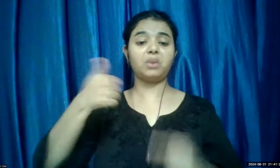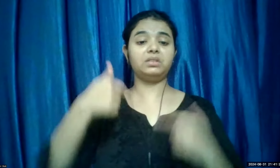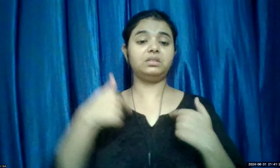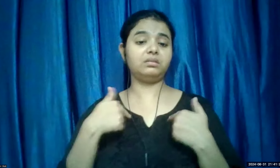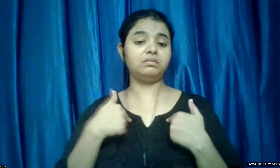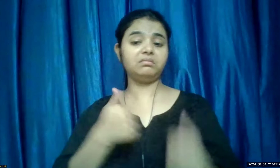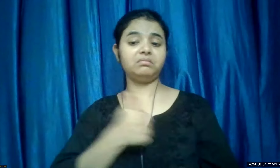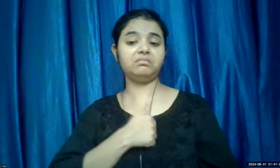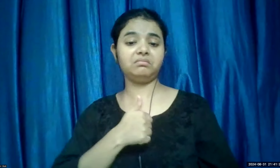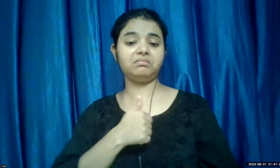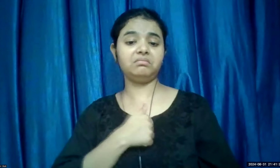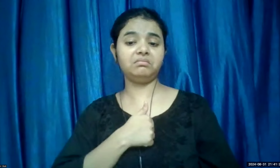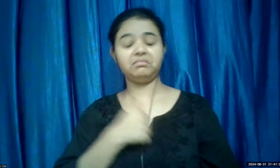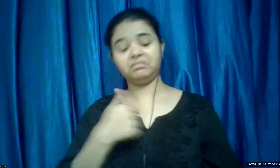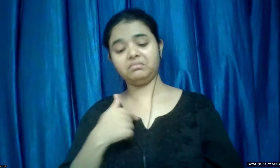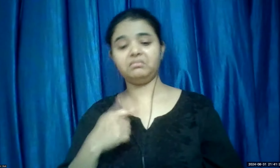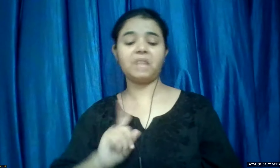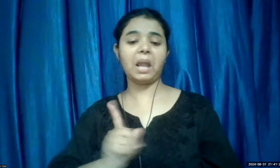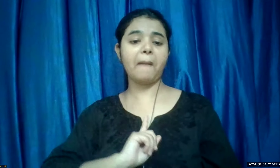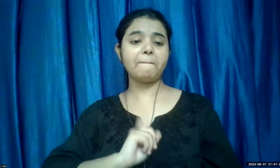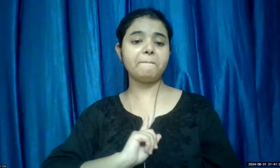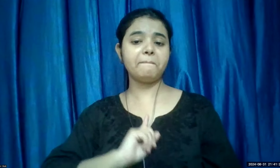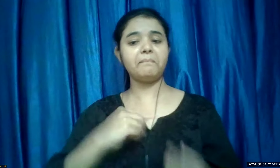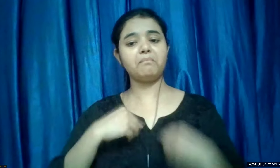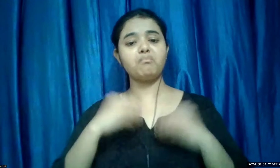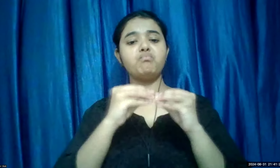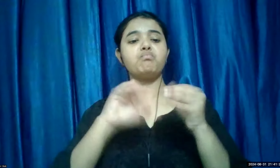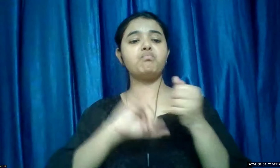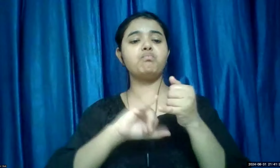हमारे अंदर ये स्वामित्व की भावना है कि आई एम दी बॉस,